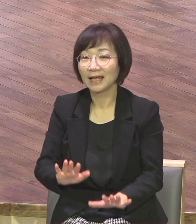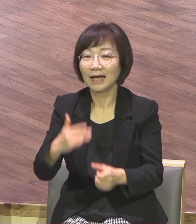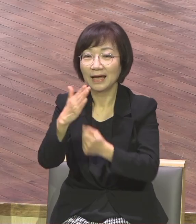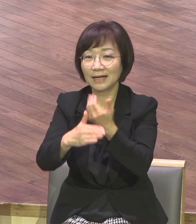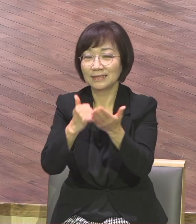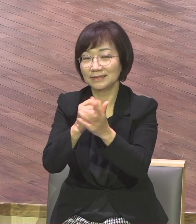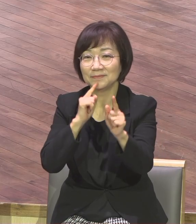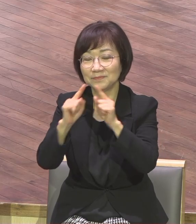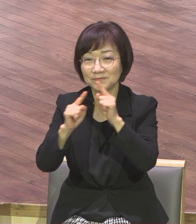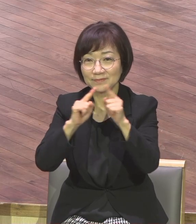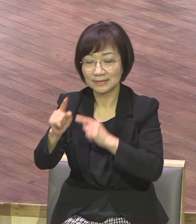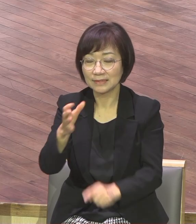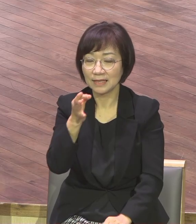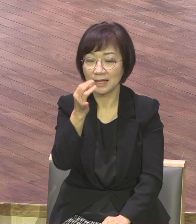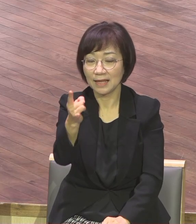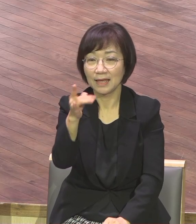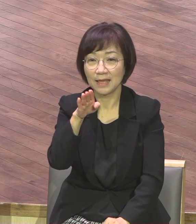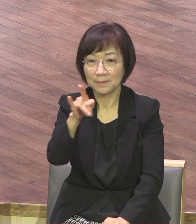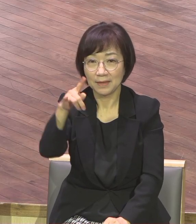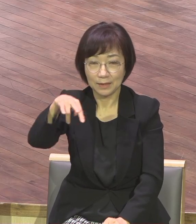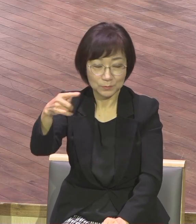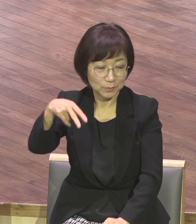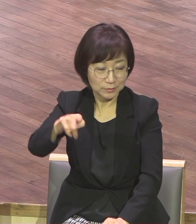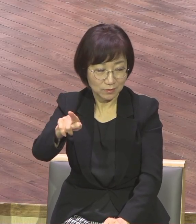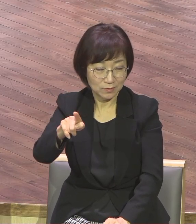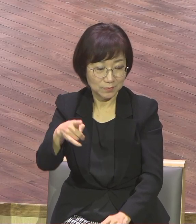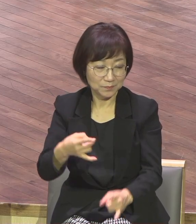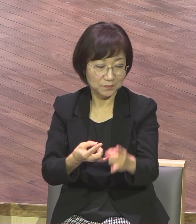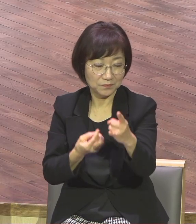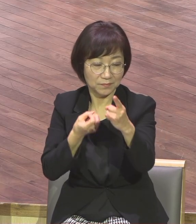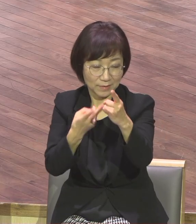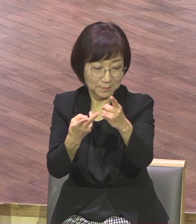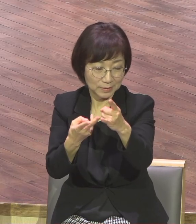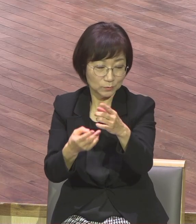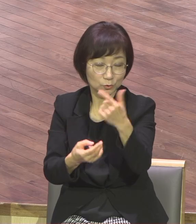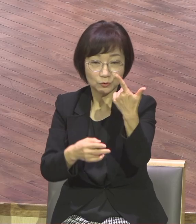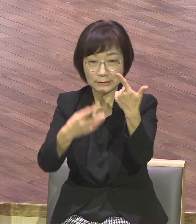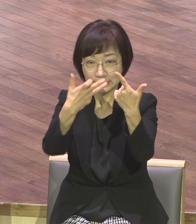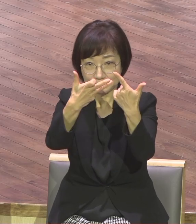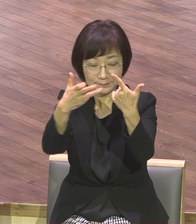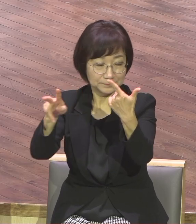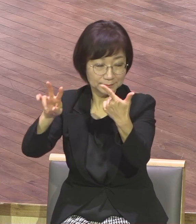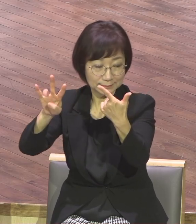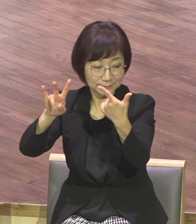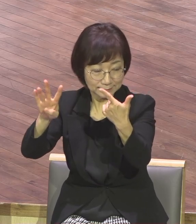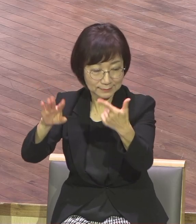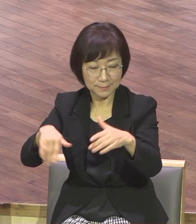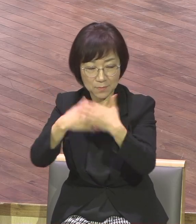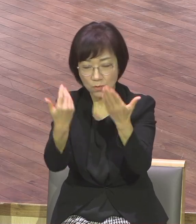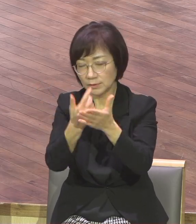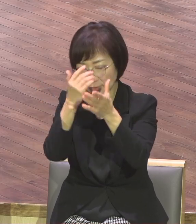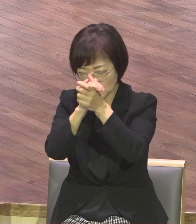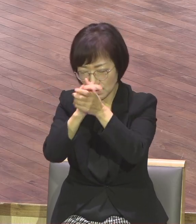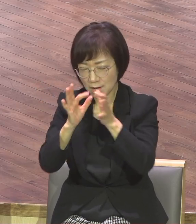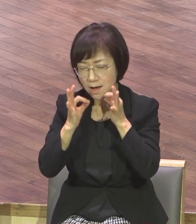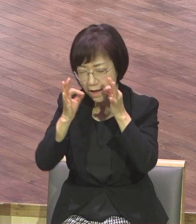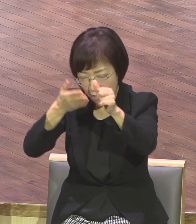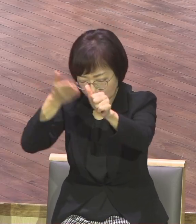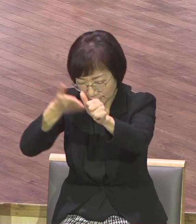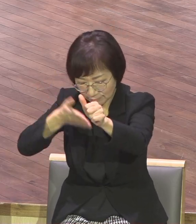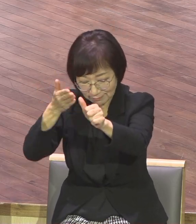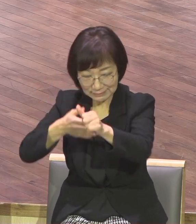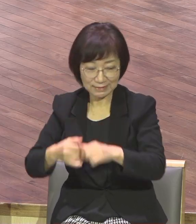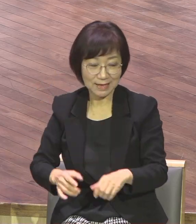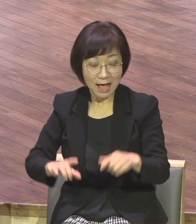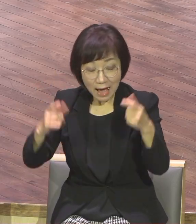받고 승리할 하나님 말씀은 에베소 6장 18절에서 24절 말씀입니다. 모든 기도와 간구를 하되